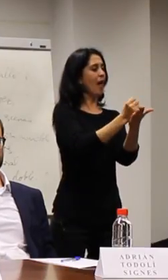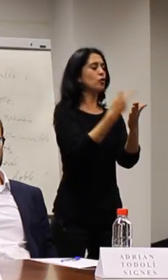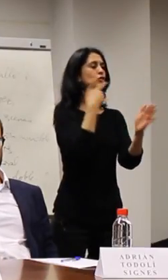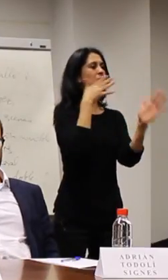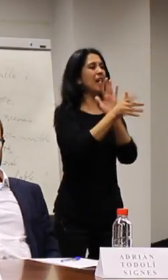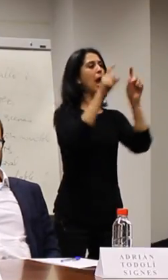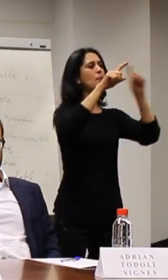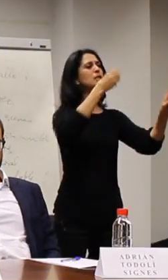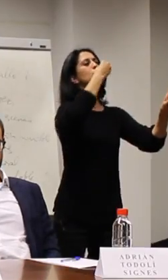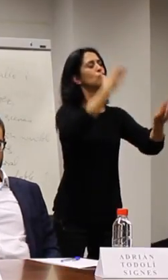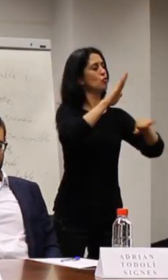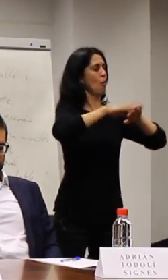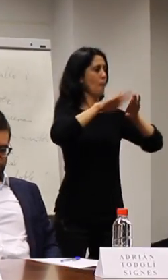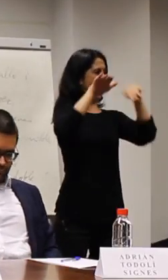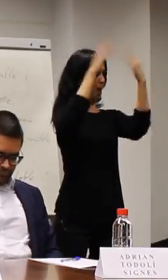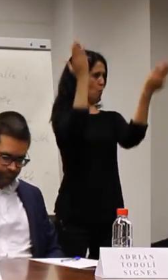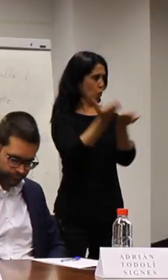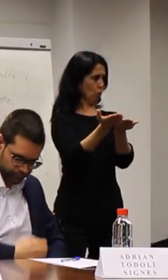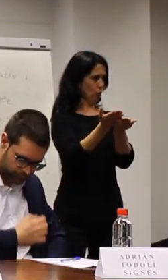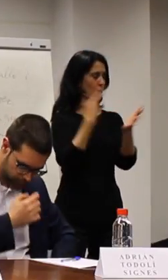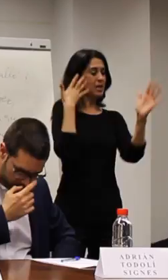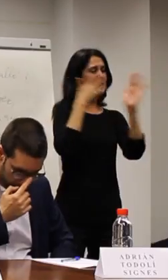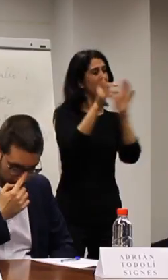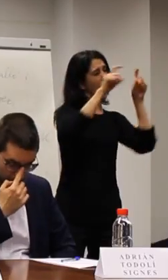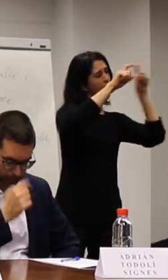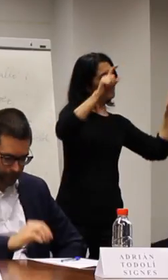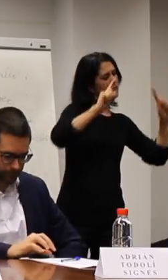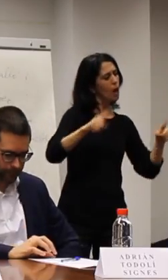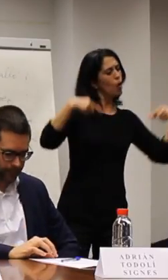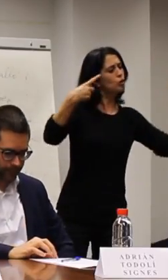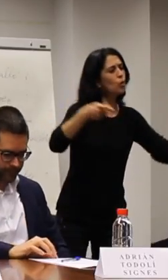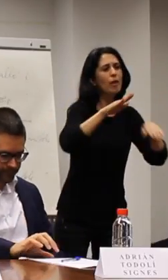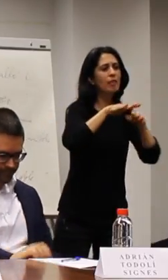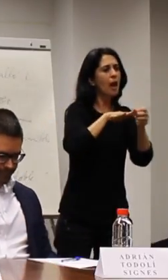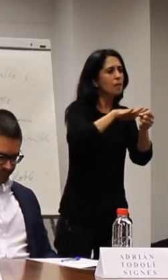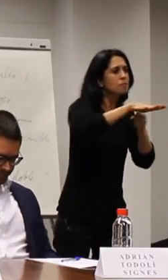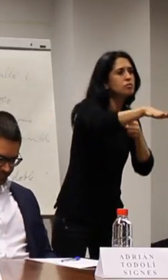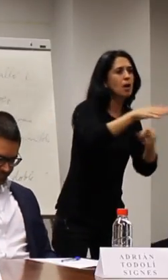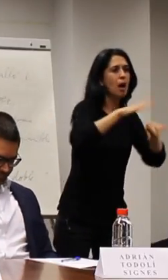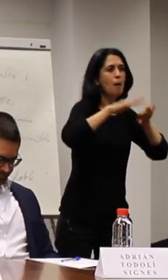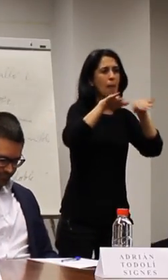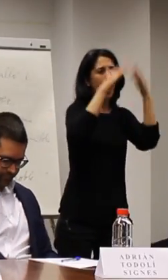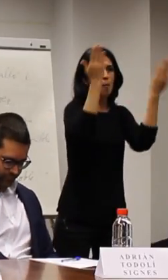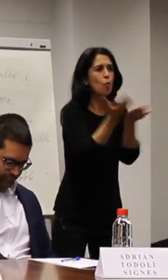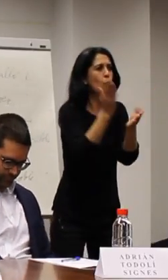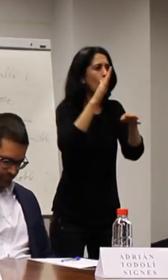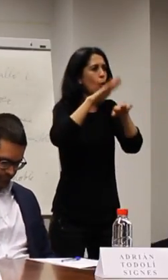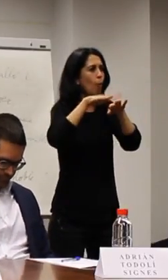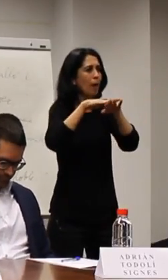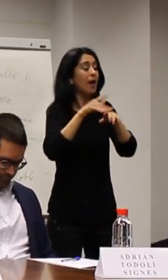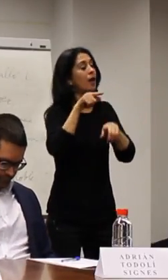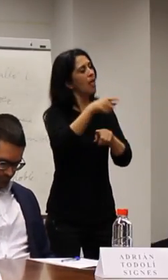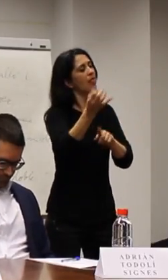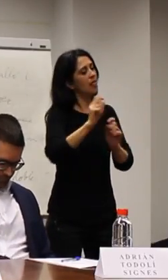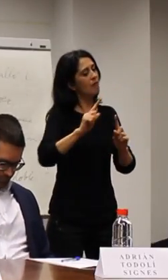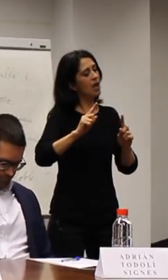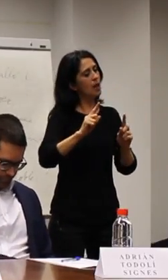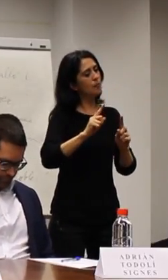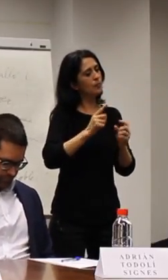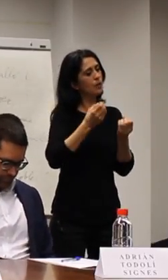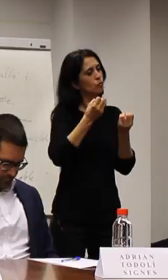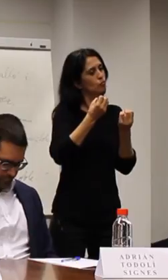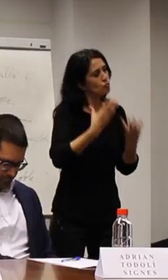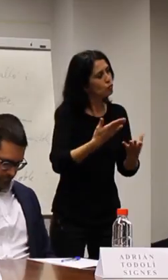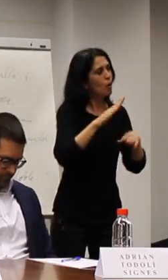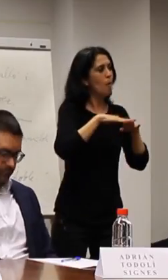que el impacto social y el impacto económico de las empresas revierta en los empleados y en la sociedad. Contamos